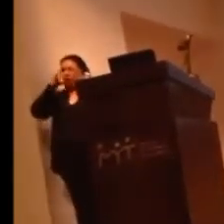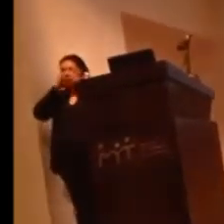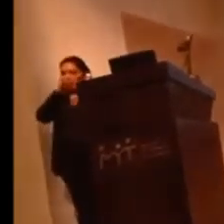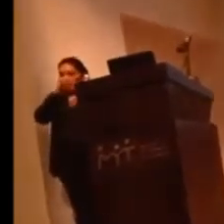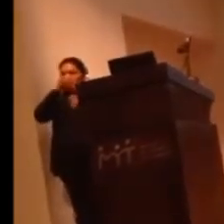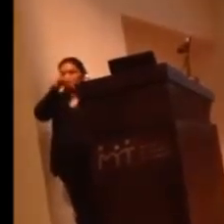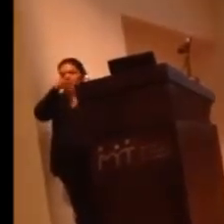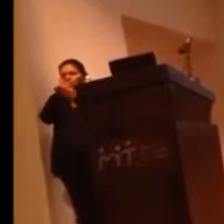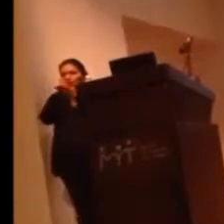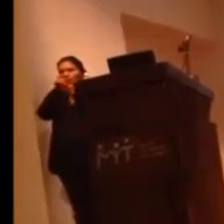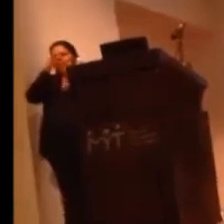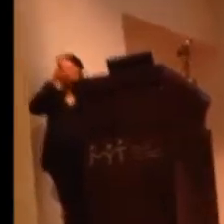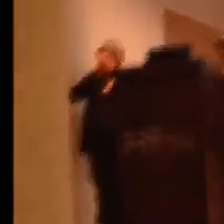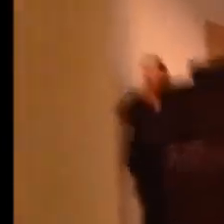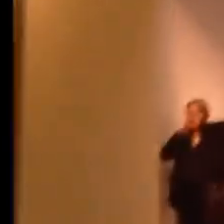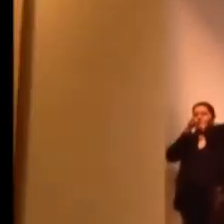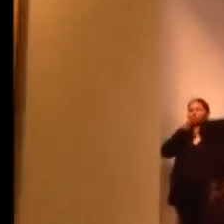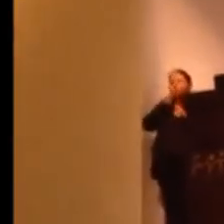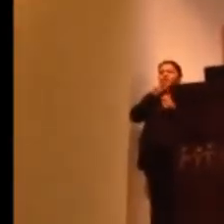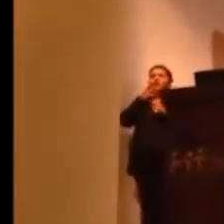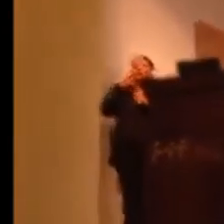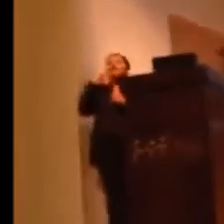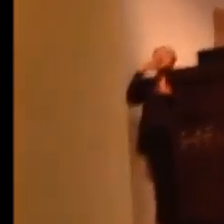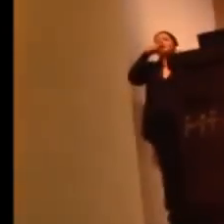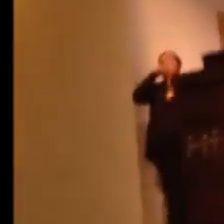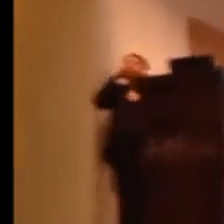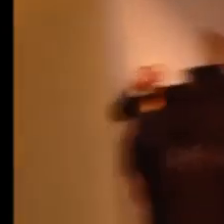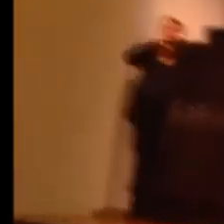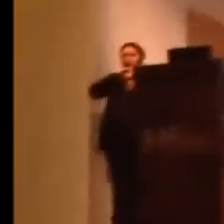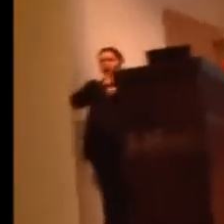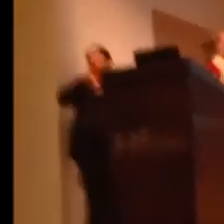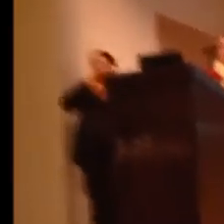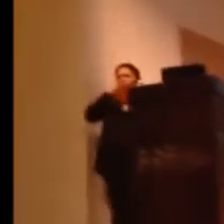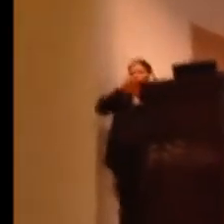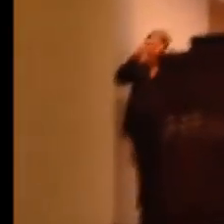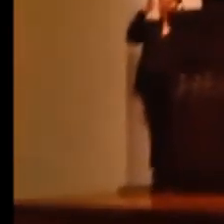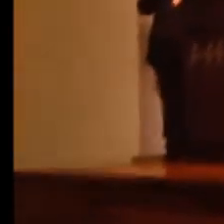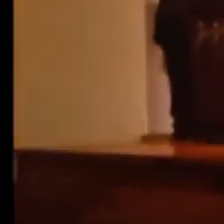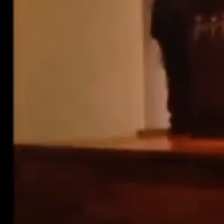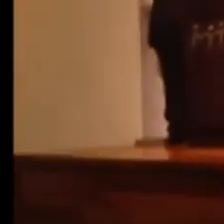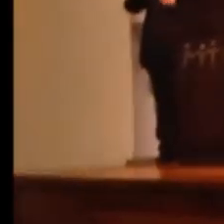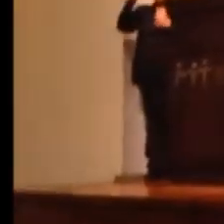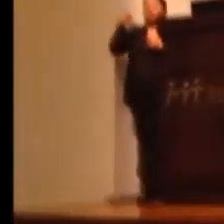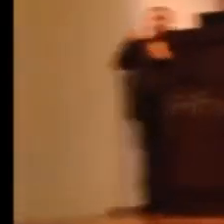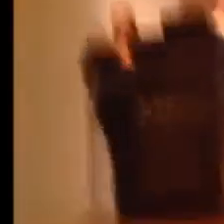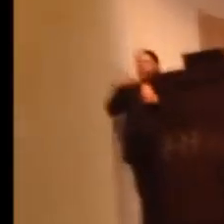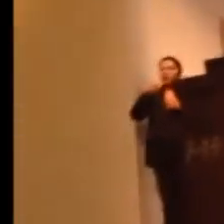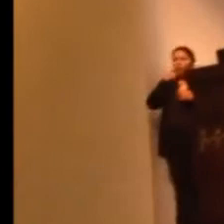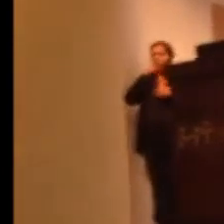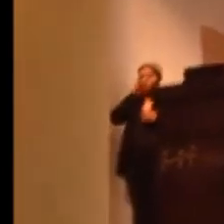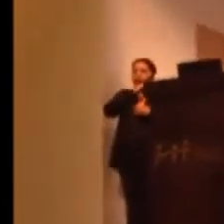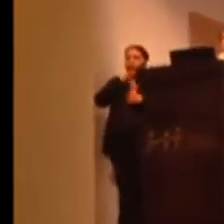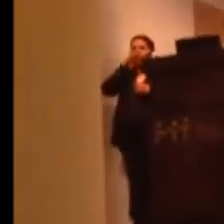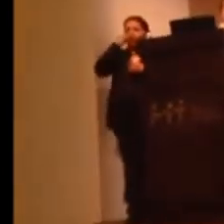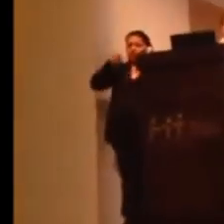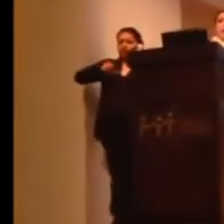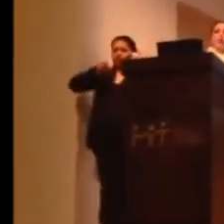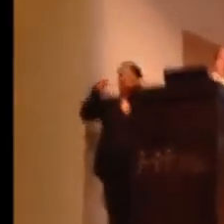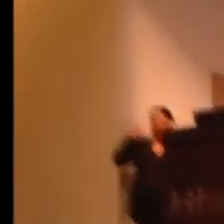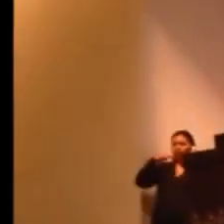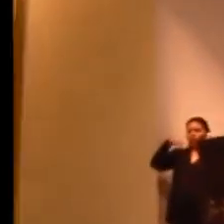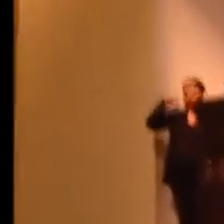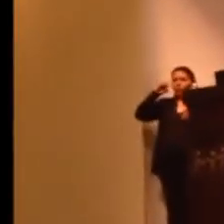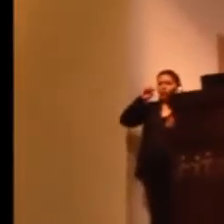desarrollada en los niños, si esta condición prevalece en la vida adulta, ¿puede afectar el juicio moral? Sí,